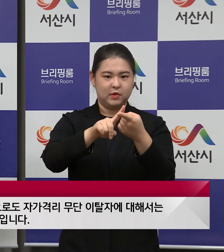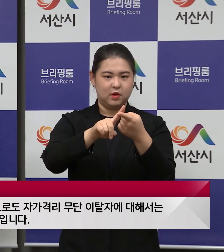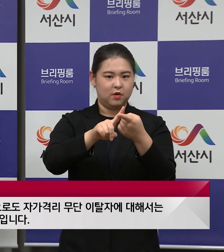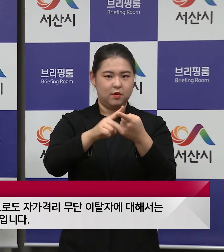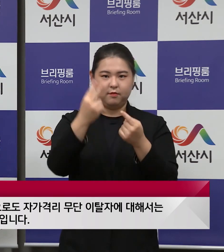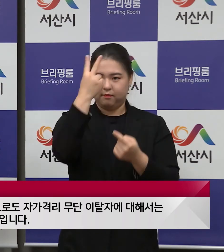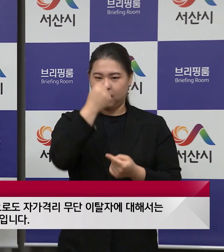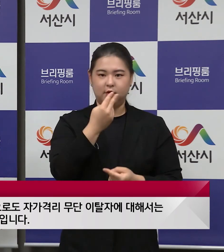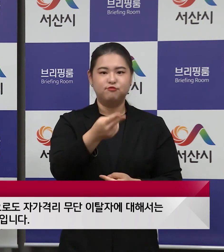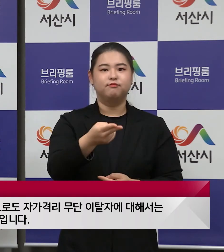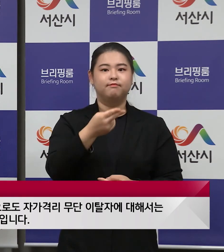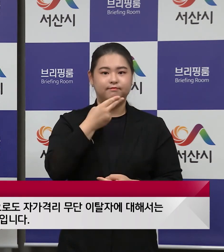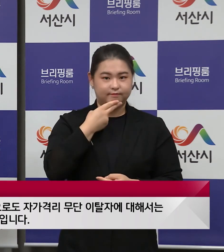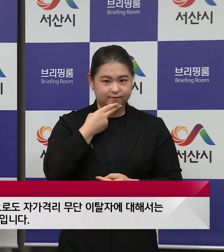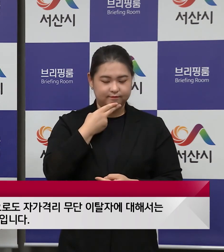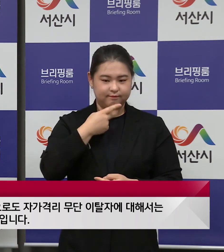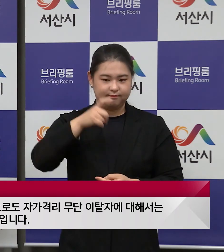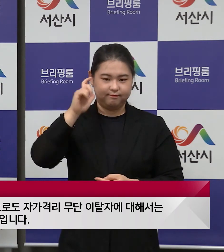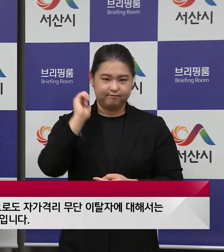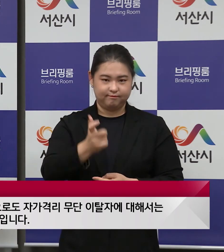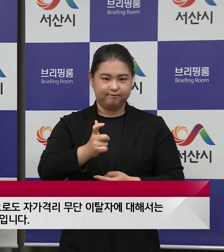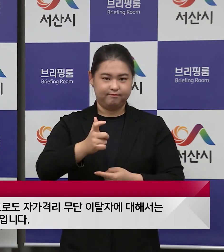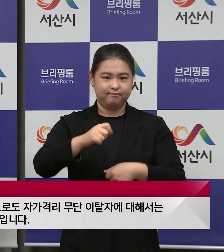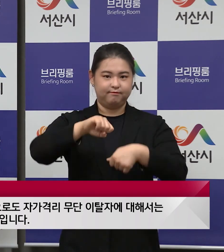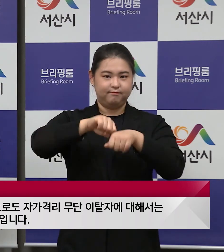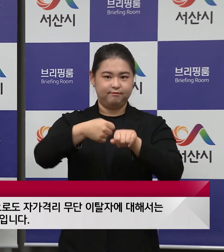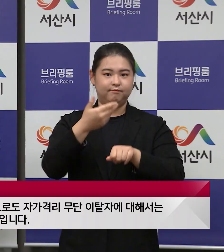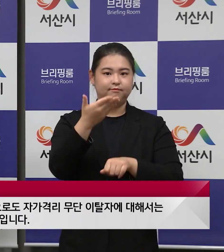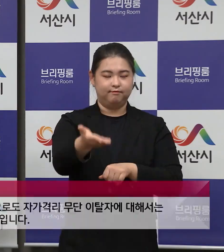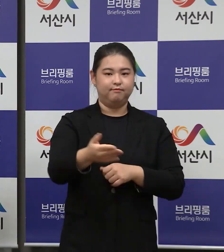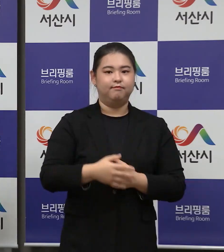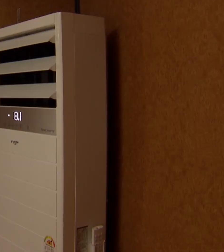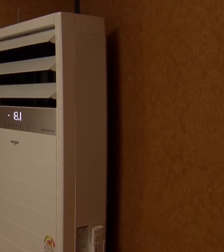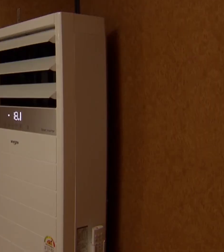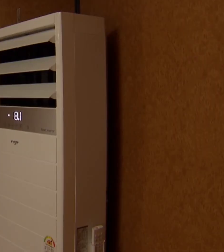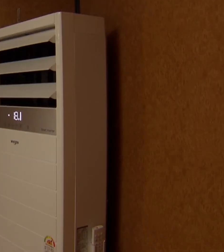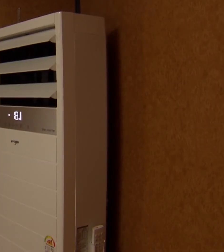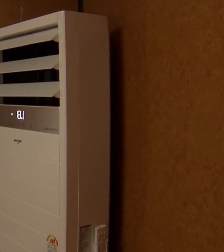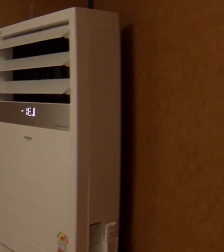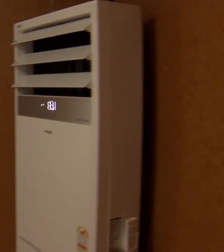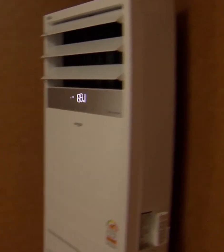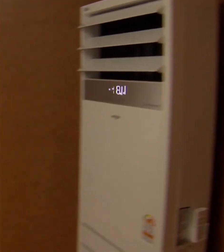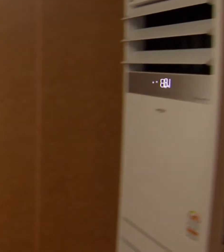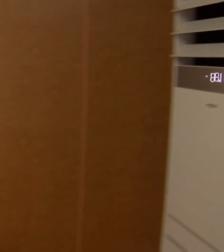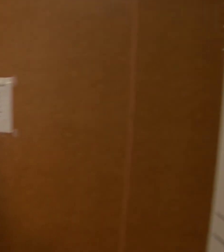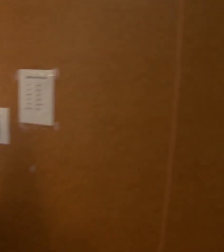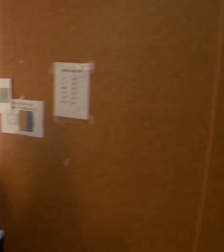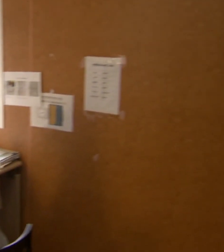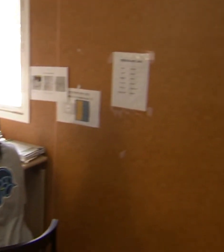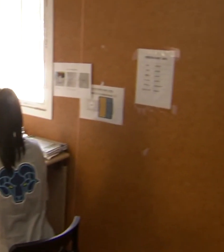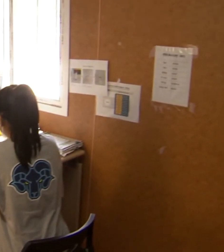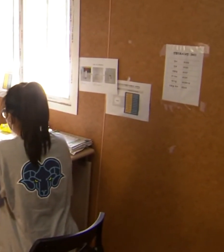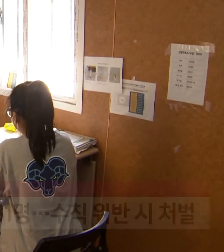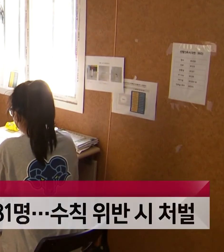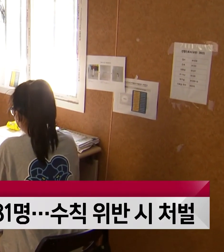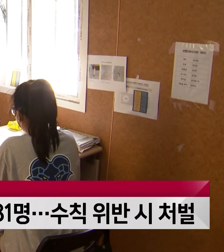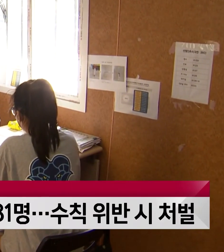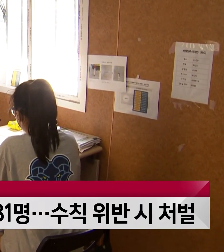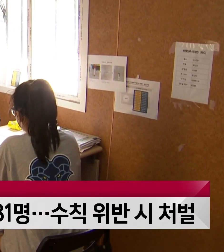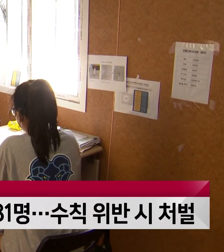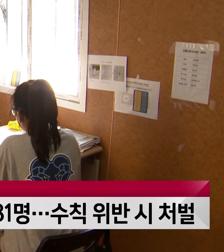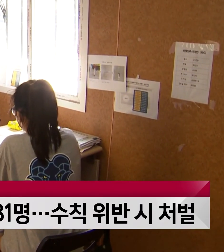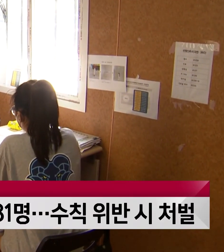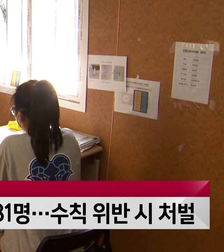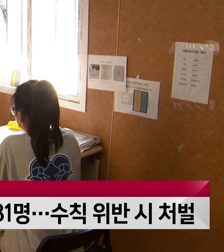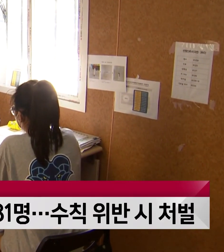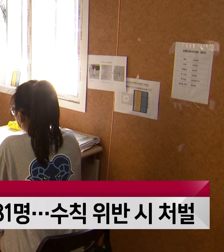무관용 원칙을 적용해 강력히 대응할 것입니다. 16일 기준 자가격리자는 서산